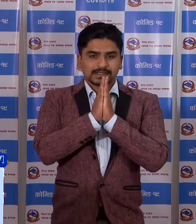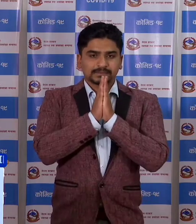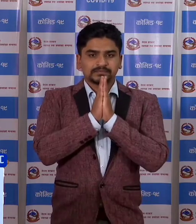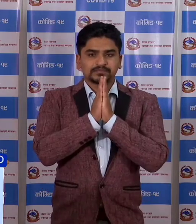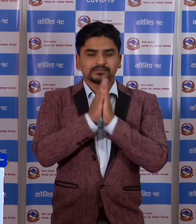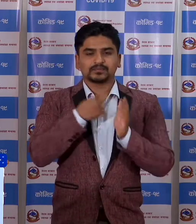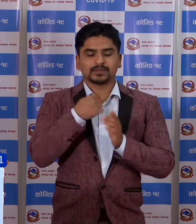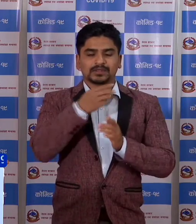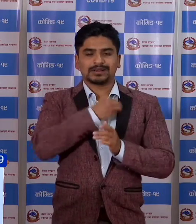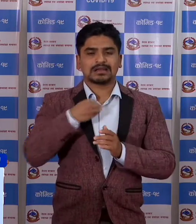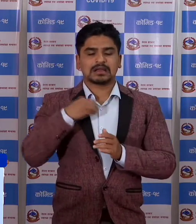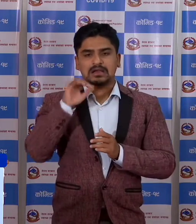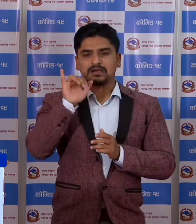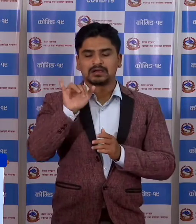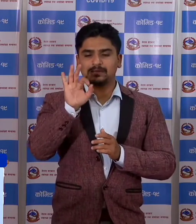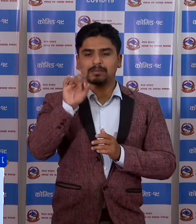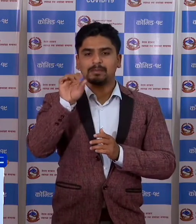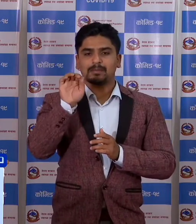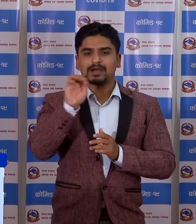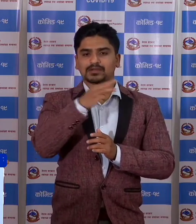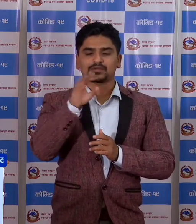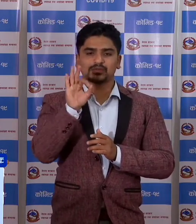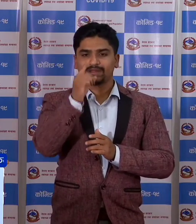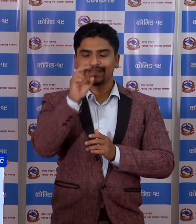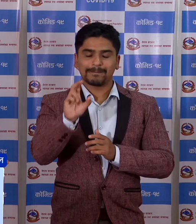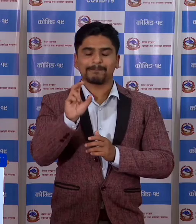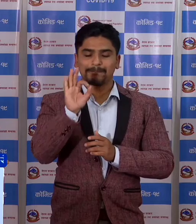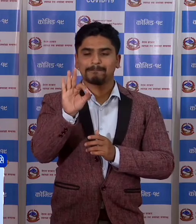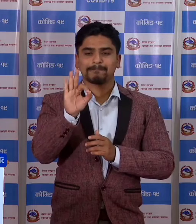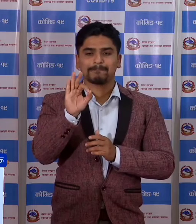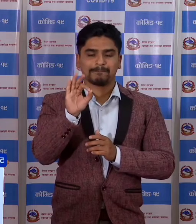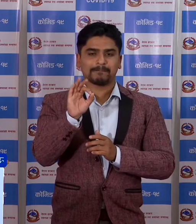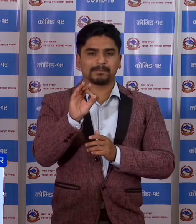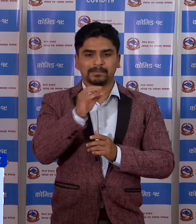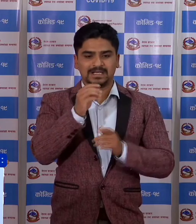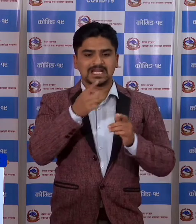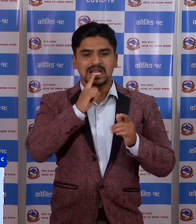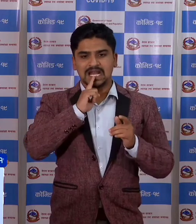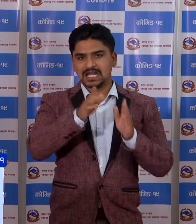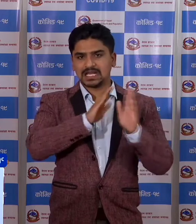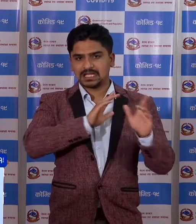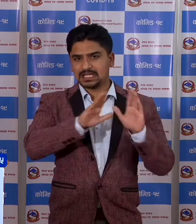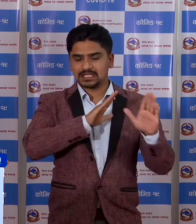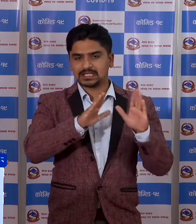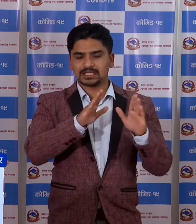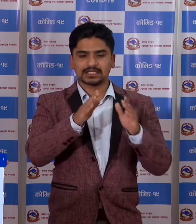नमस्कार, म डाक्टर वासुदेव पाण्डे, निर्देशक इपिडेमियोलोजी तथा रोग नियन्त्रण